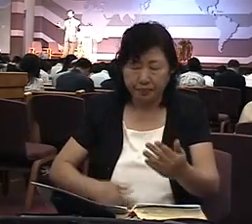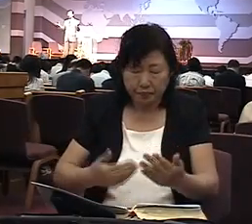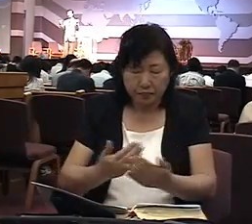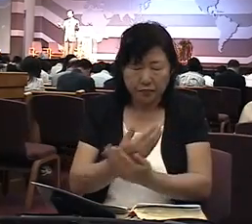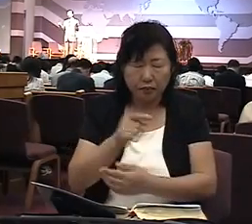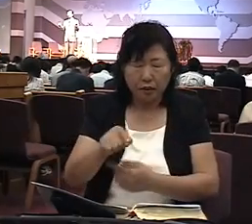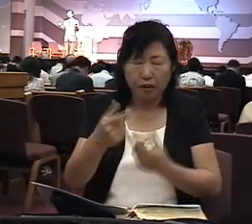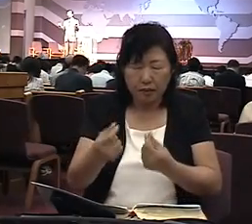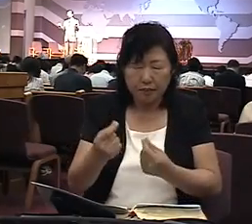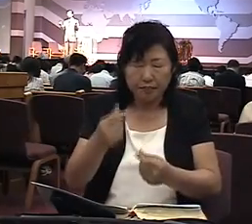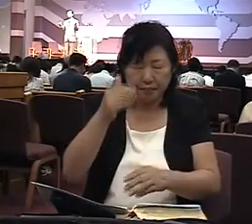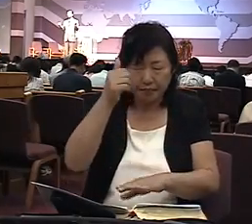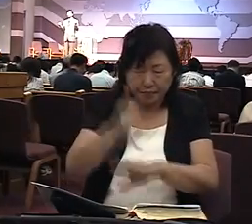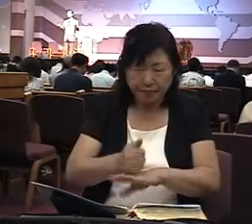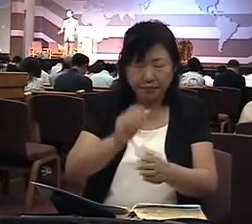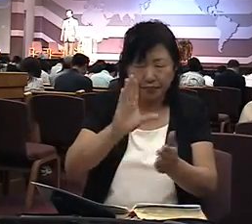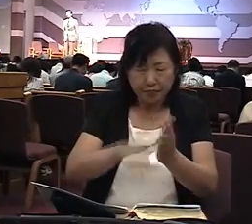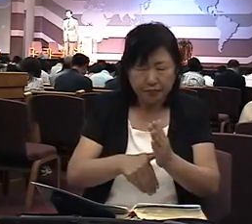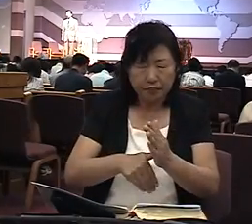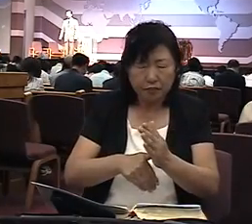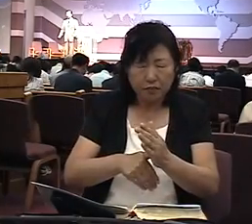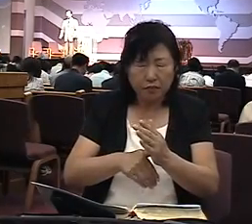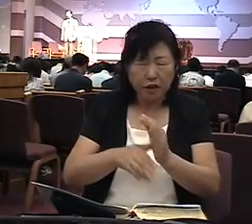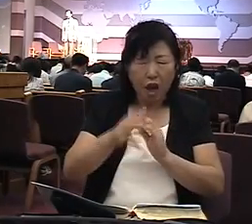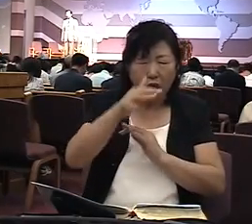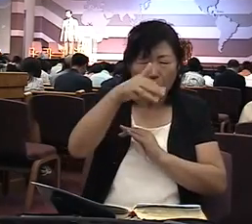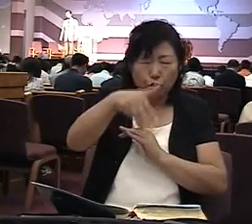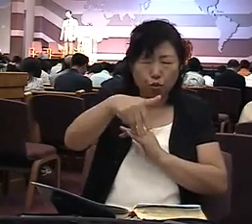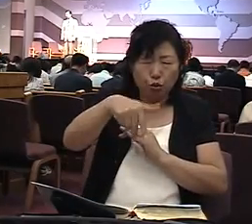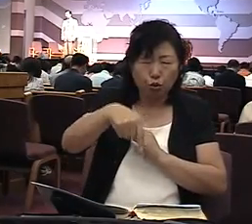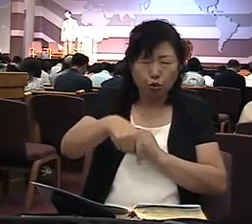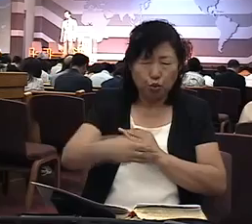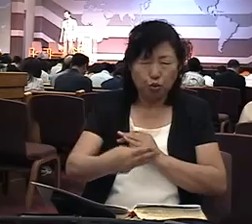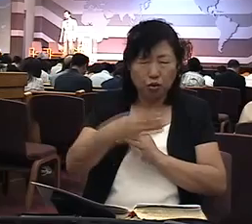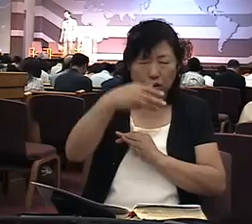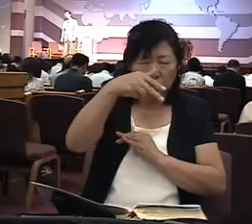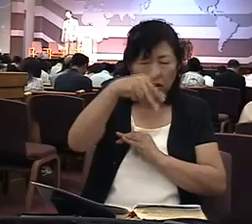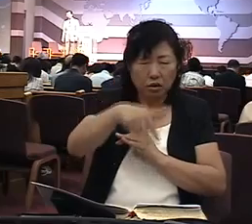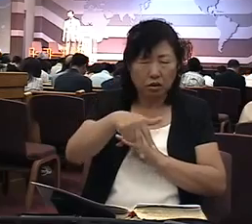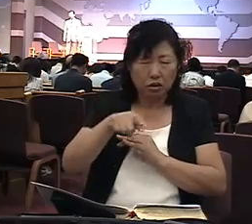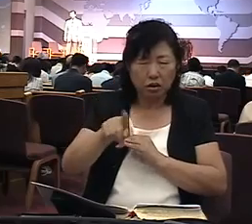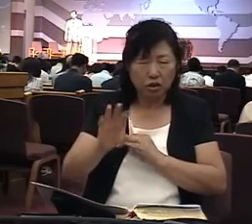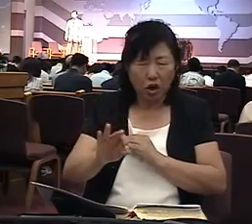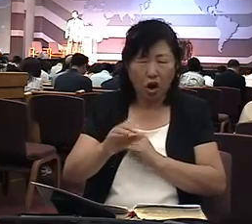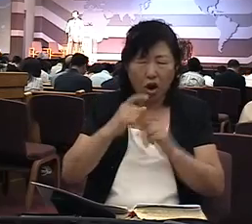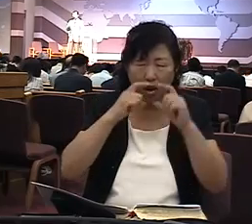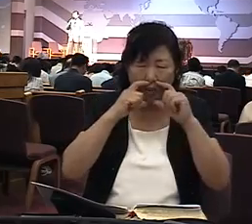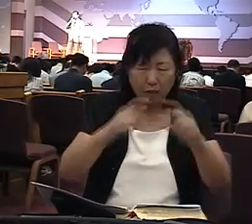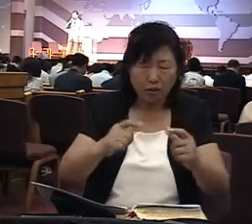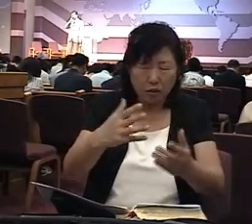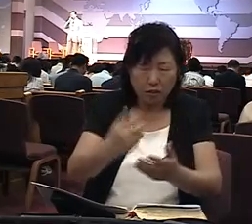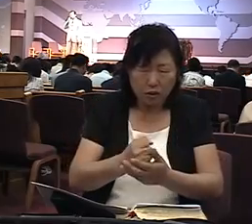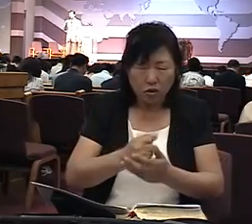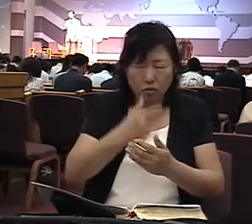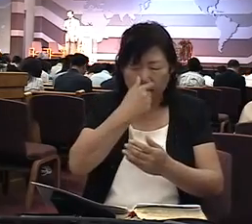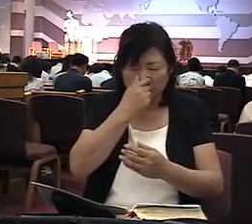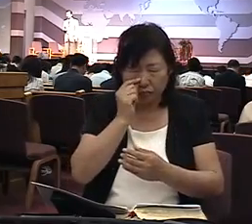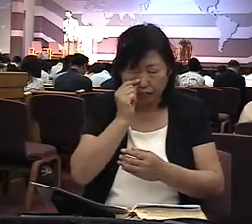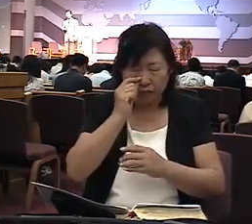그 마지막 때의 출정 명령을 받기에 부족한 저의 모습을 우리 한번 회개하고 그리고 결단과 헌신을 합시다.